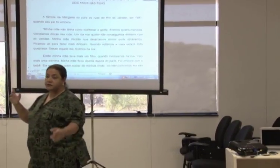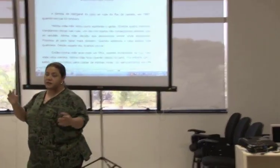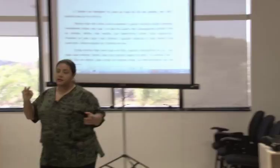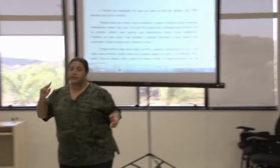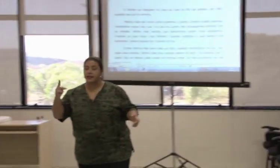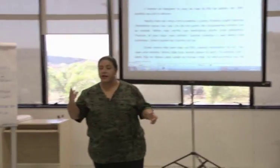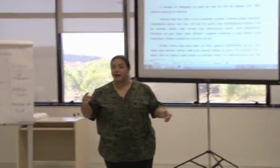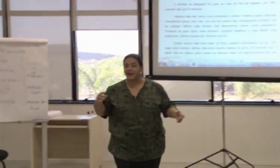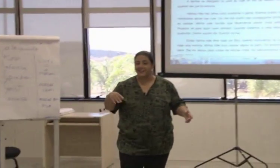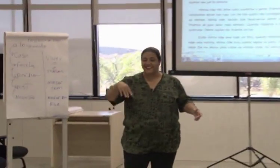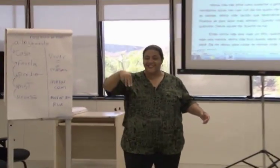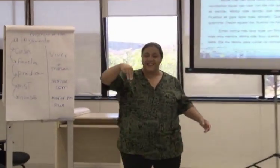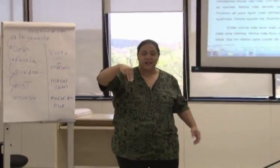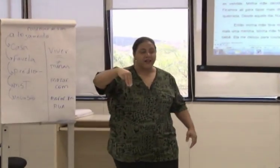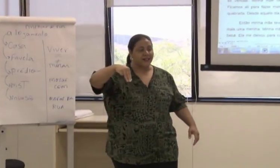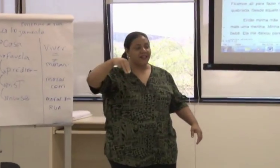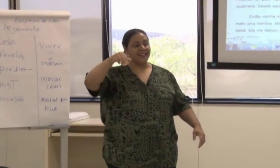tem que ter H, né? Normalmente tem.